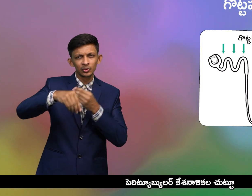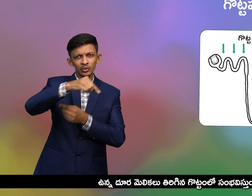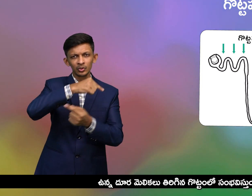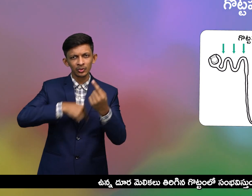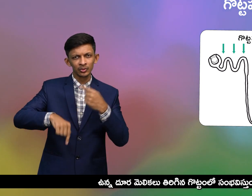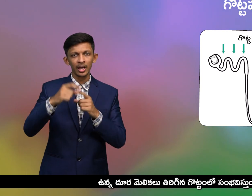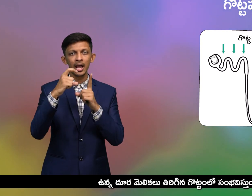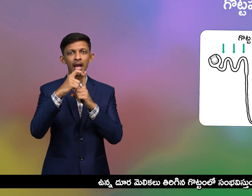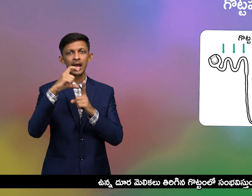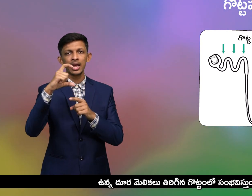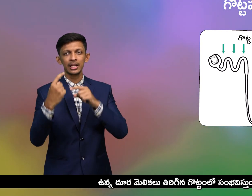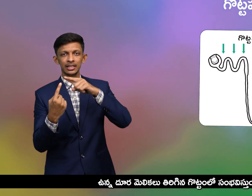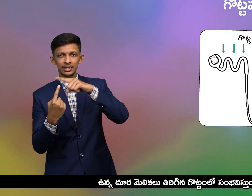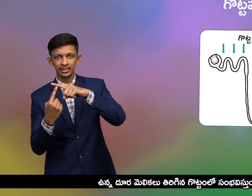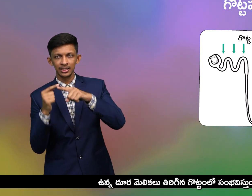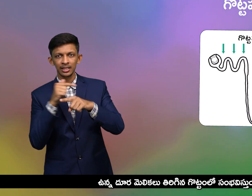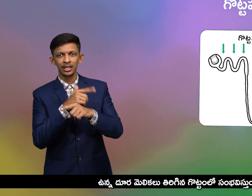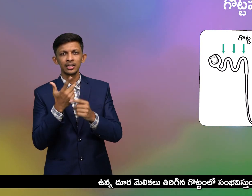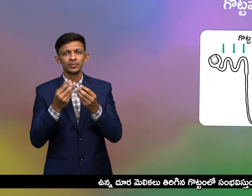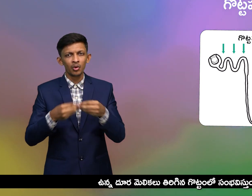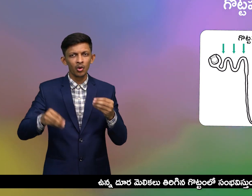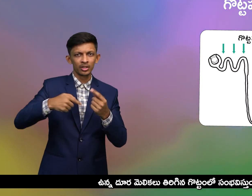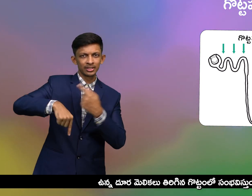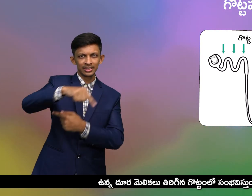ఉన్న దూర మెలికల తిరిగిన గొట్టంలో సంభవిస్తుంది.